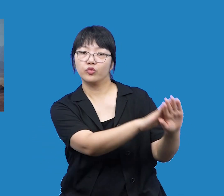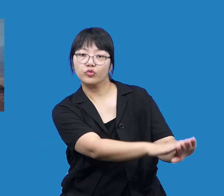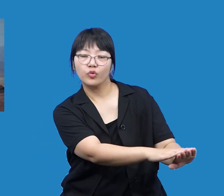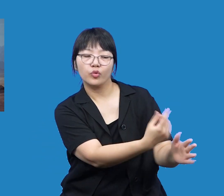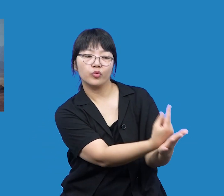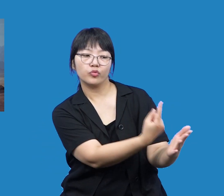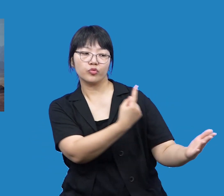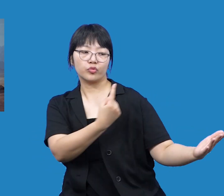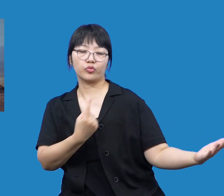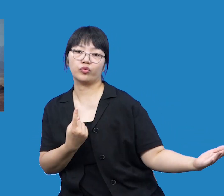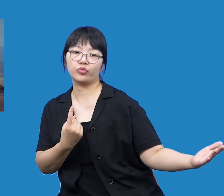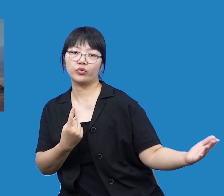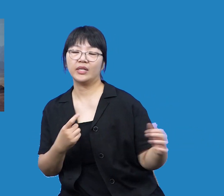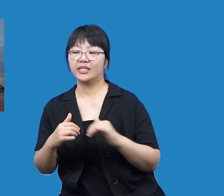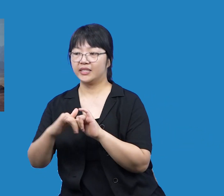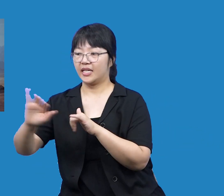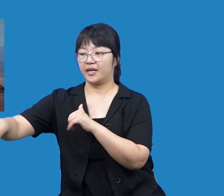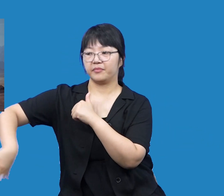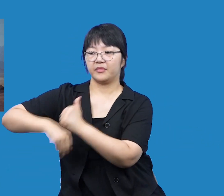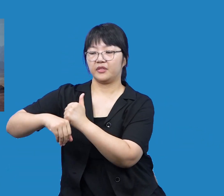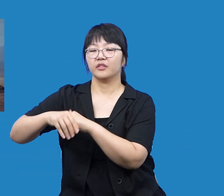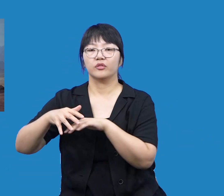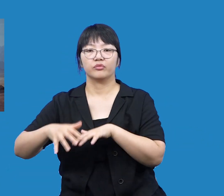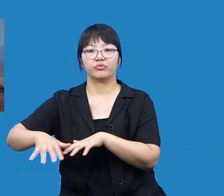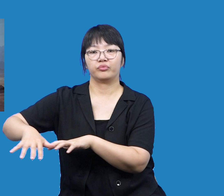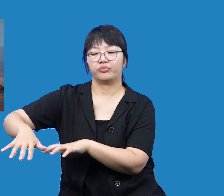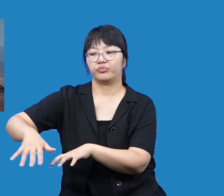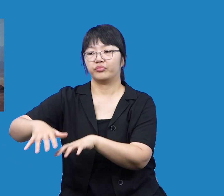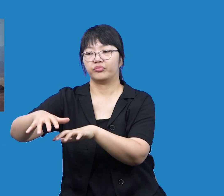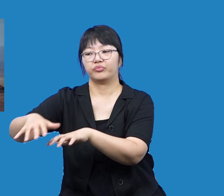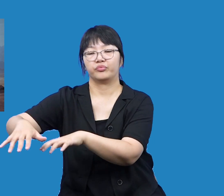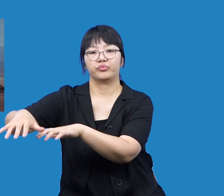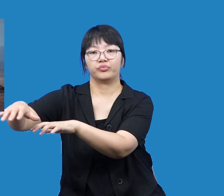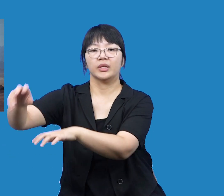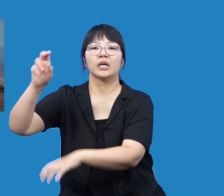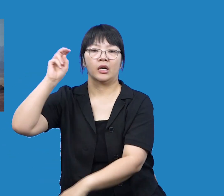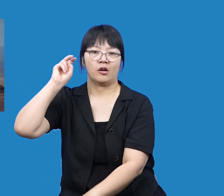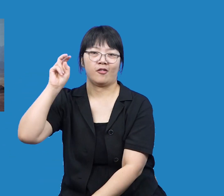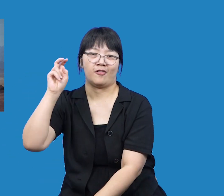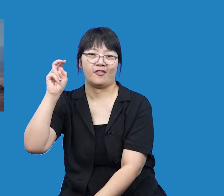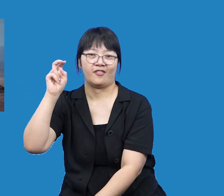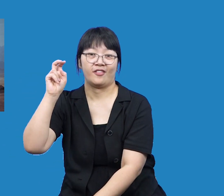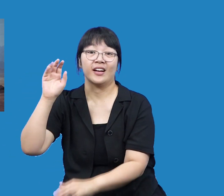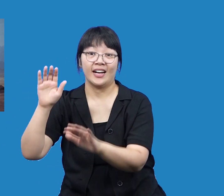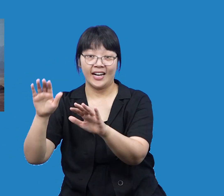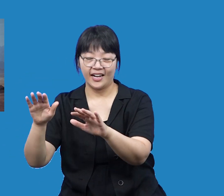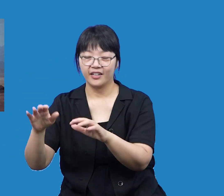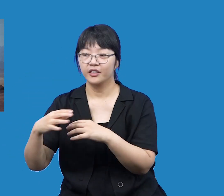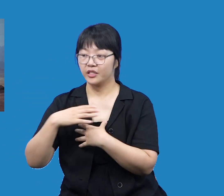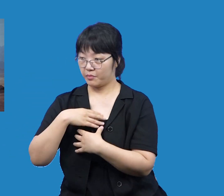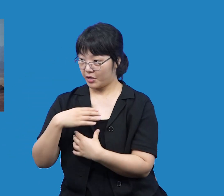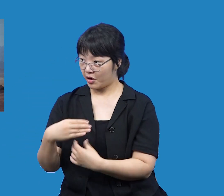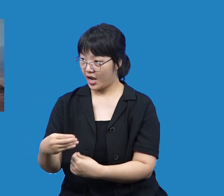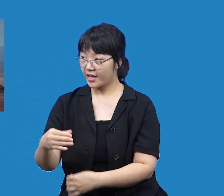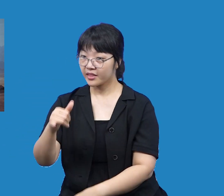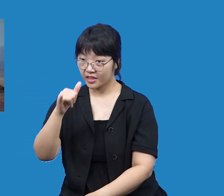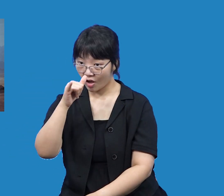혼자 백성들을 리드하면서 출발했을 가능성이 있습니다. 그리고 이제 드디어